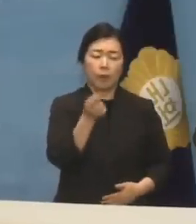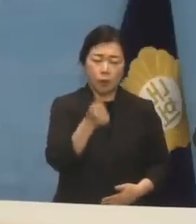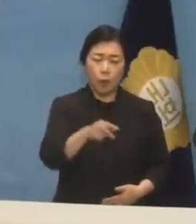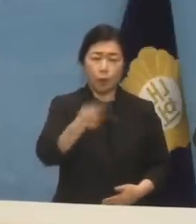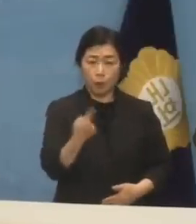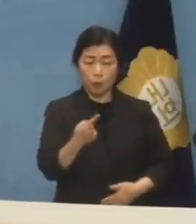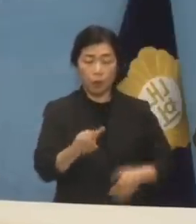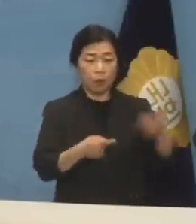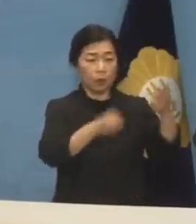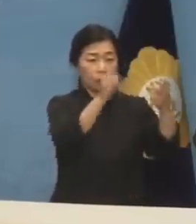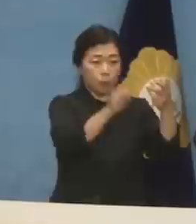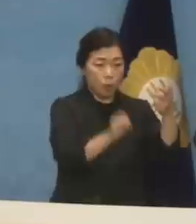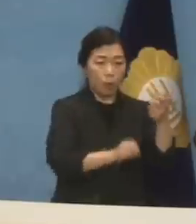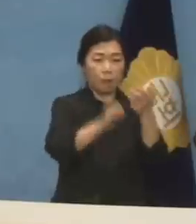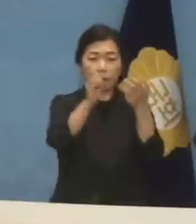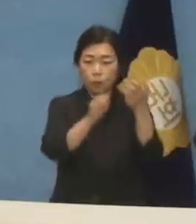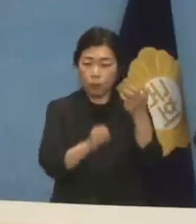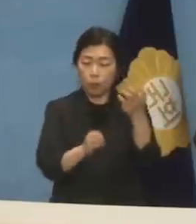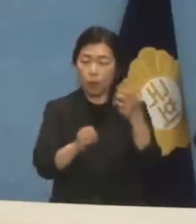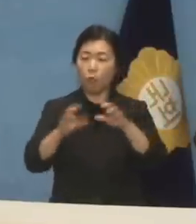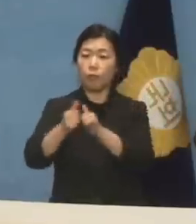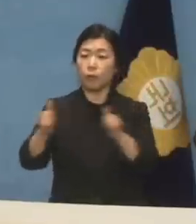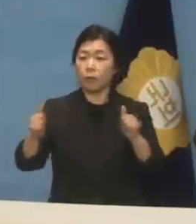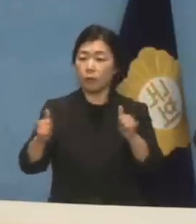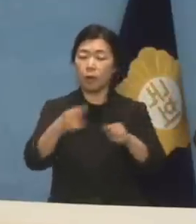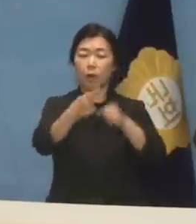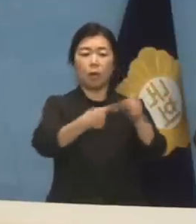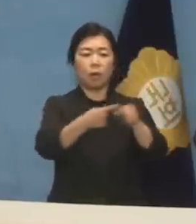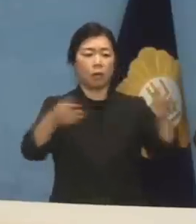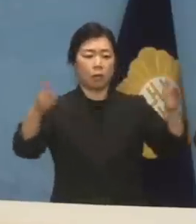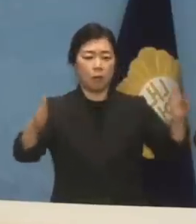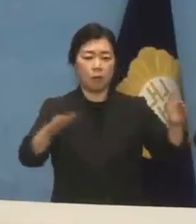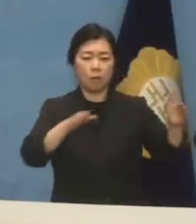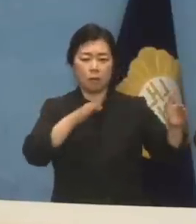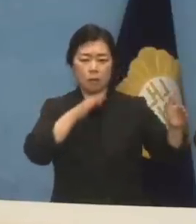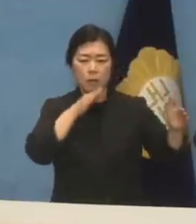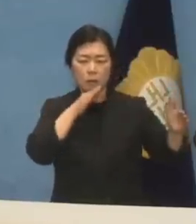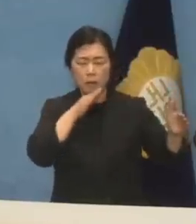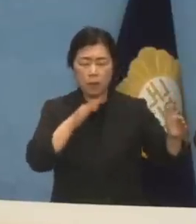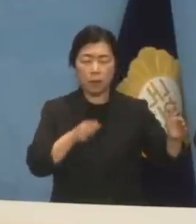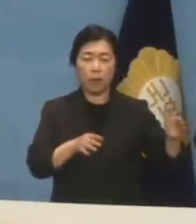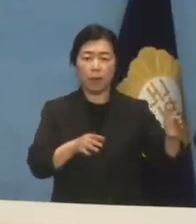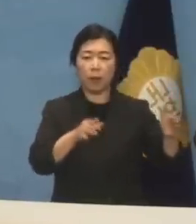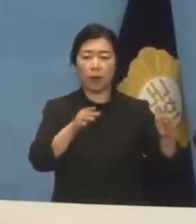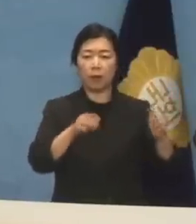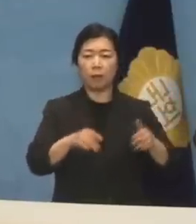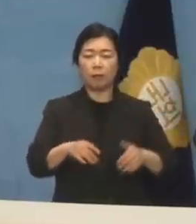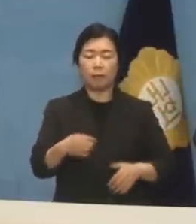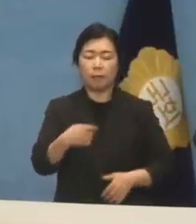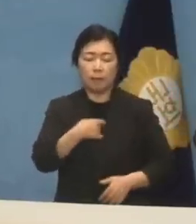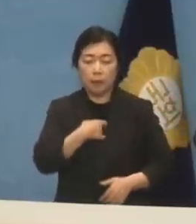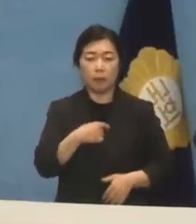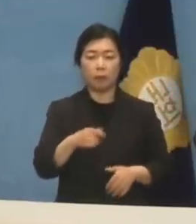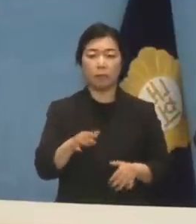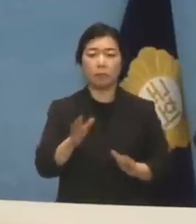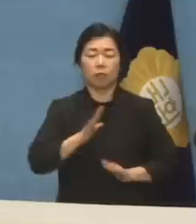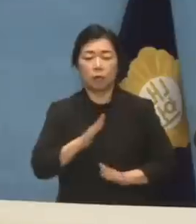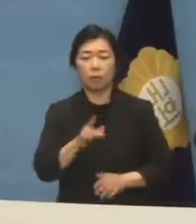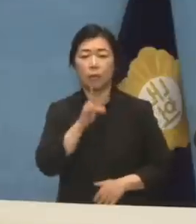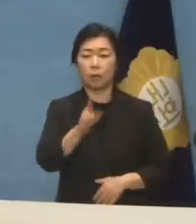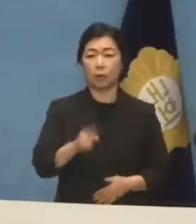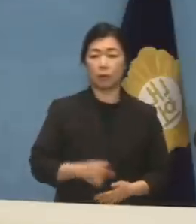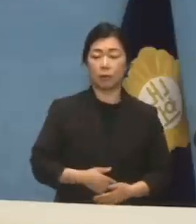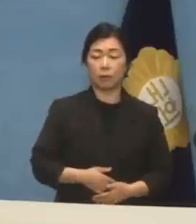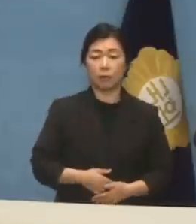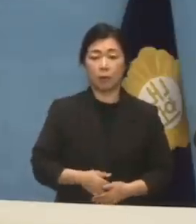최소한 7, 80% 안팎의 국민들이 지난 1년이 악몽 같았다는 것이고 더 충격적인 것은 앞으로